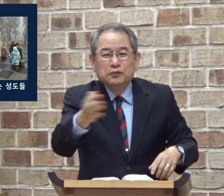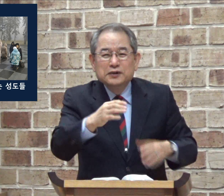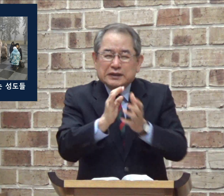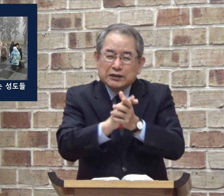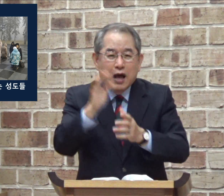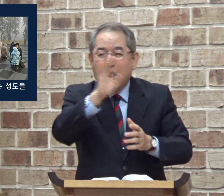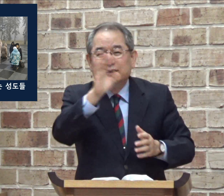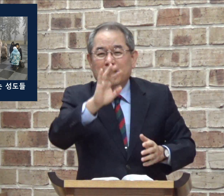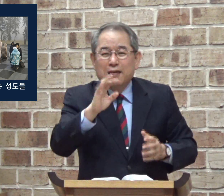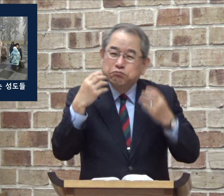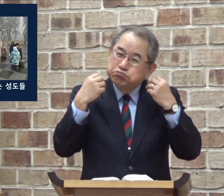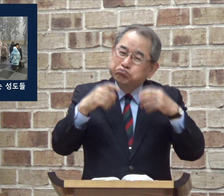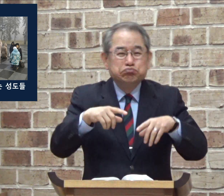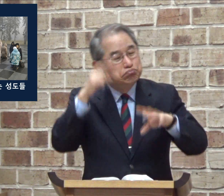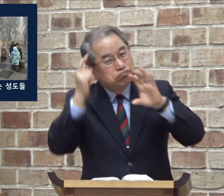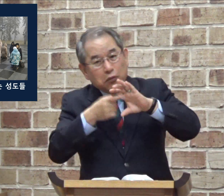하나님께 기도하는 성도들의 모습입니다.